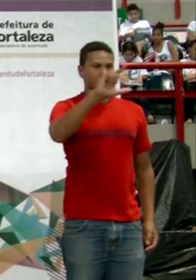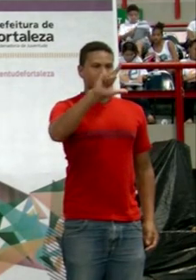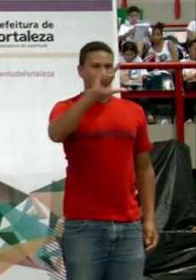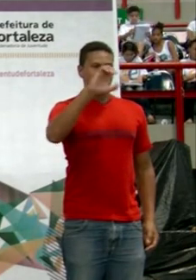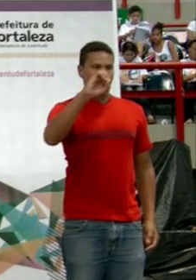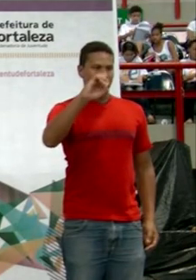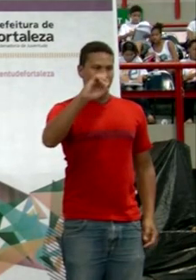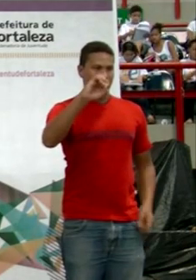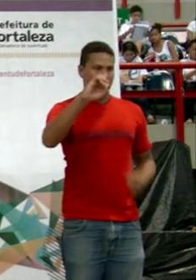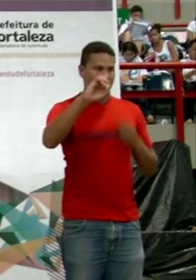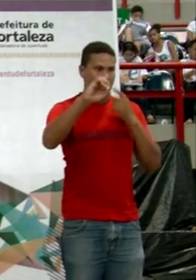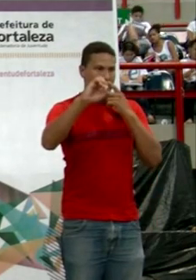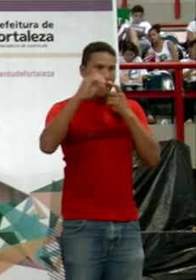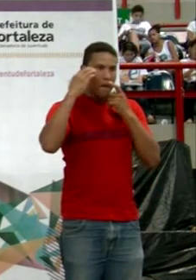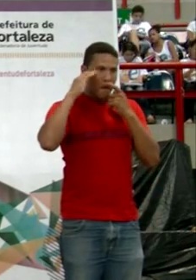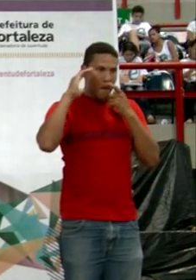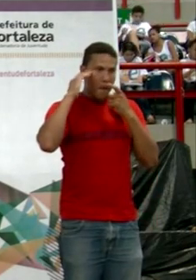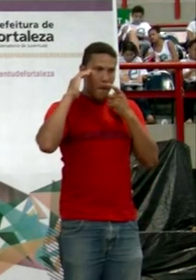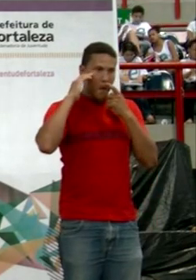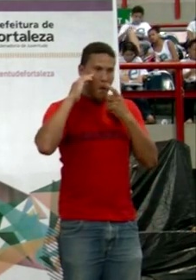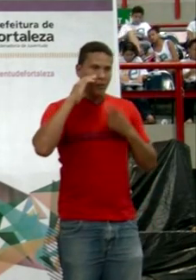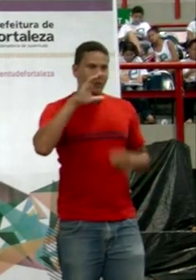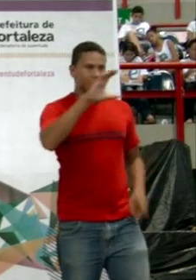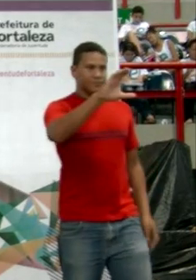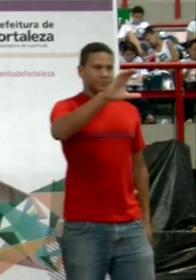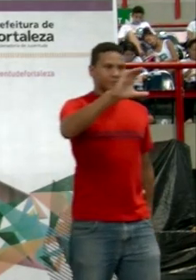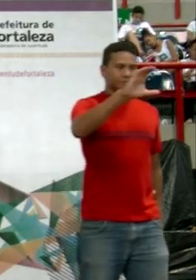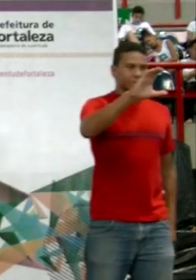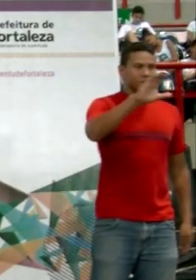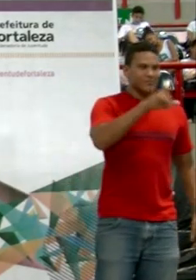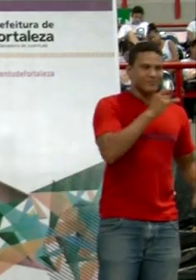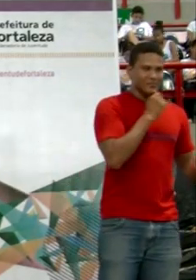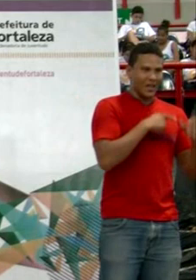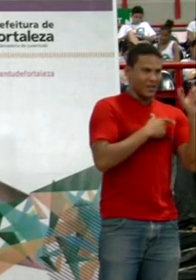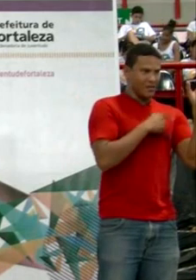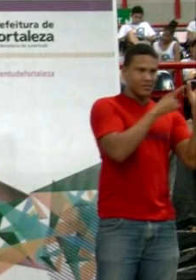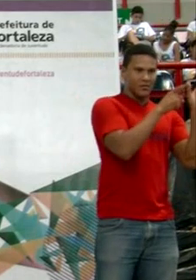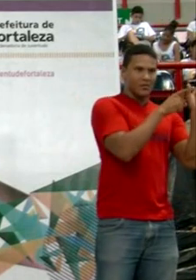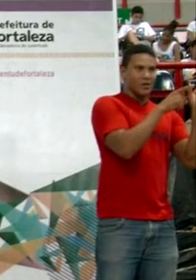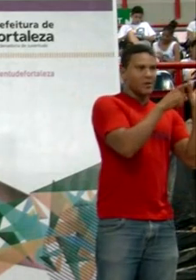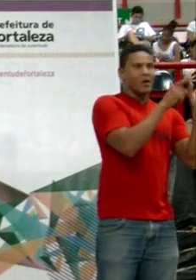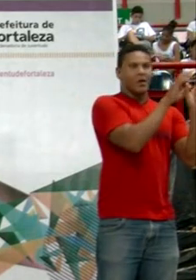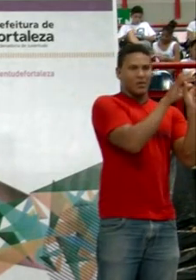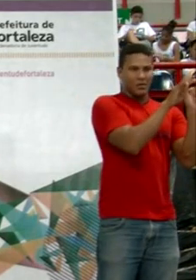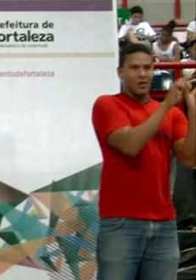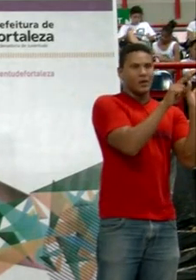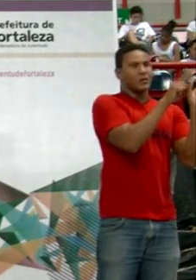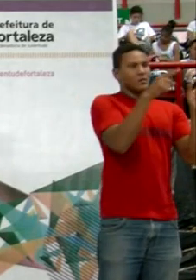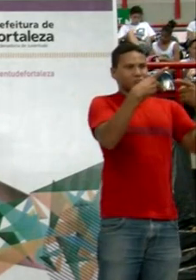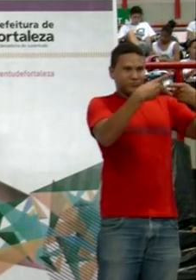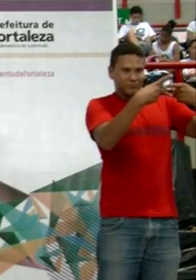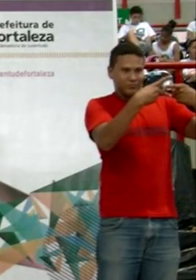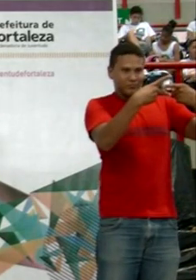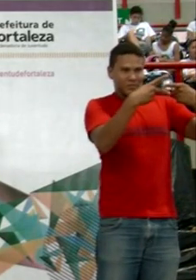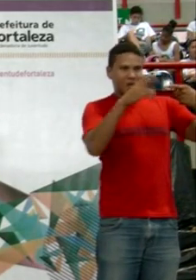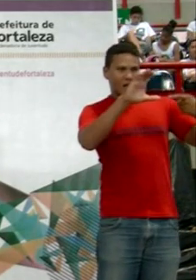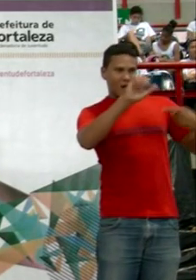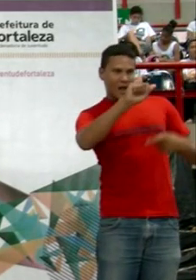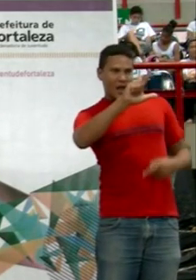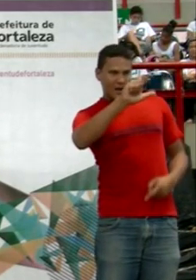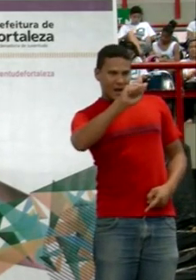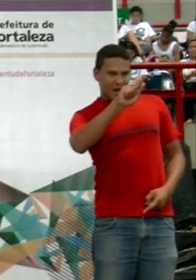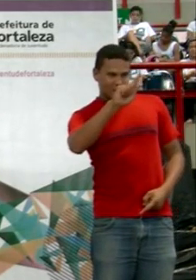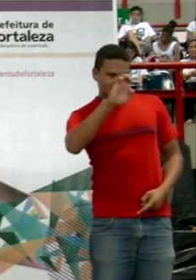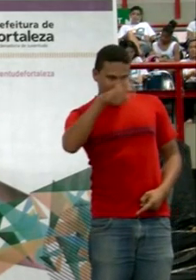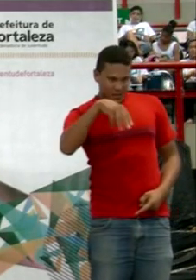Onde é que tem carbonato de cálcio aí? Item E. Então a resposta da primeira questão é o item E.